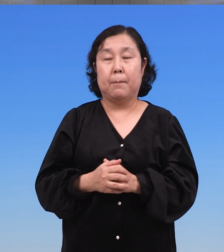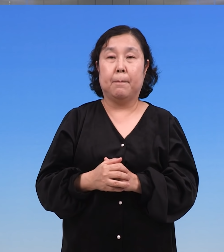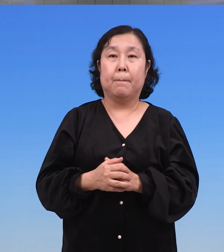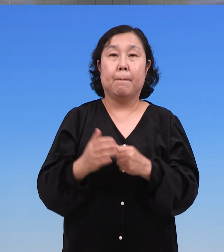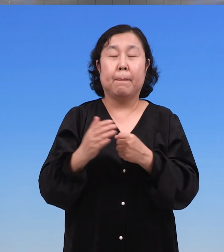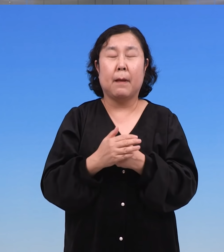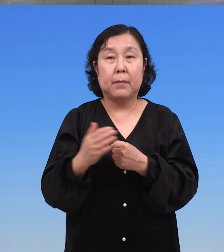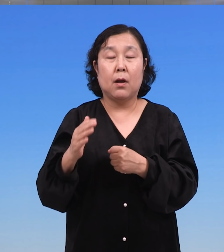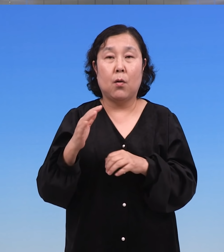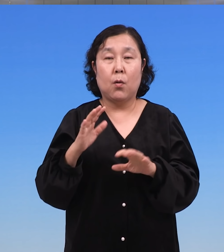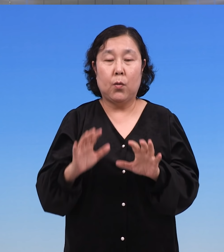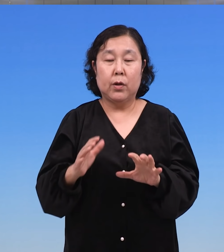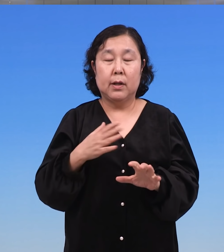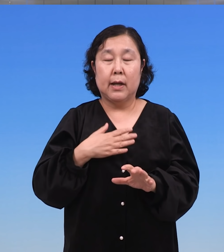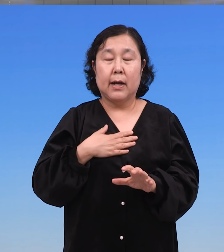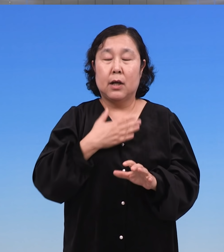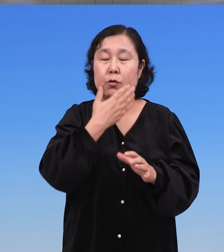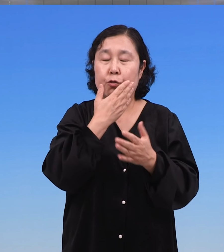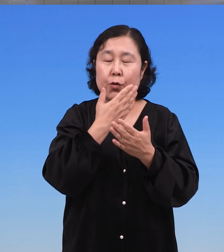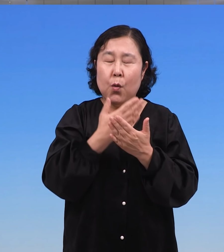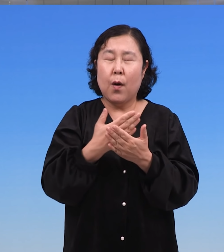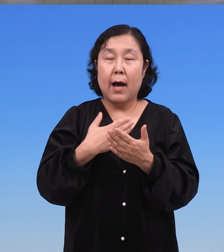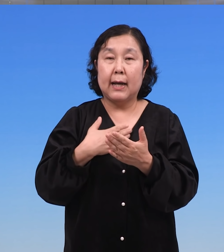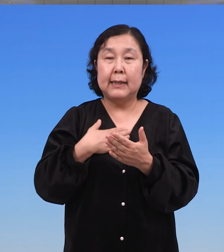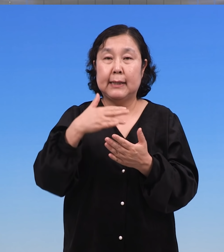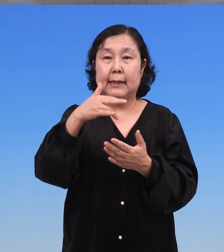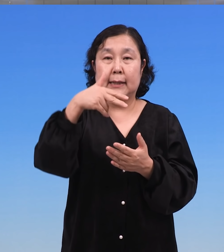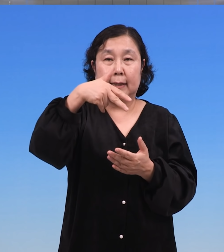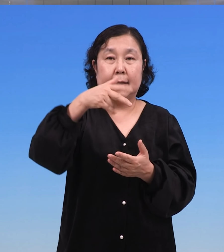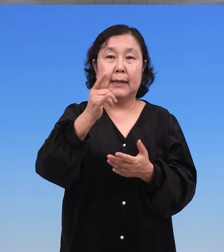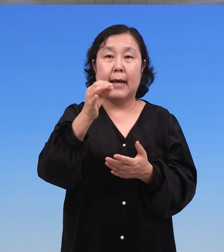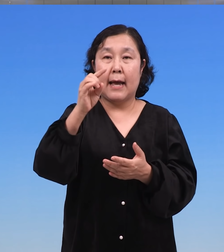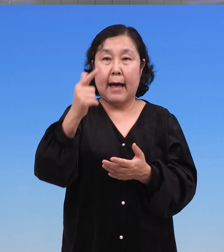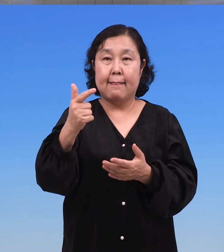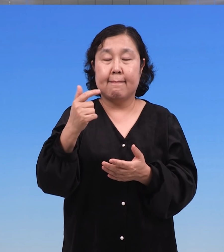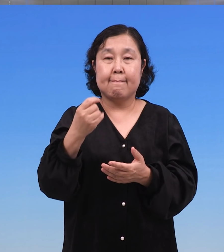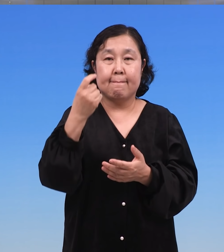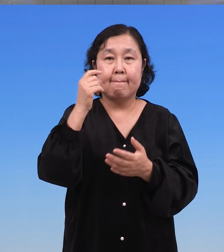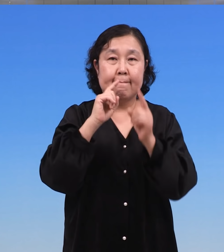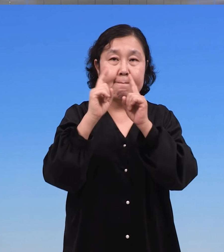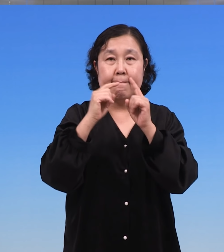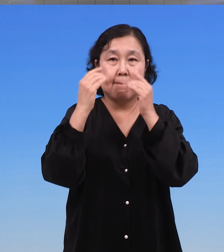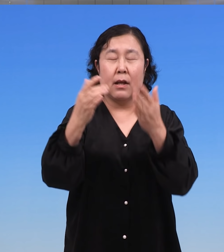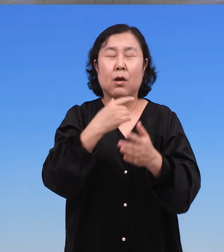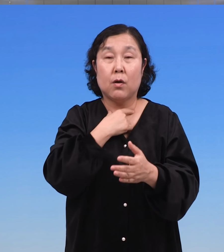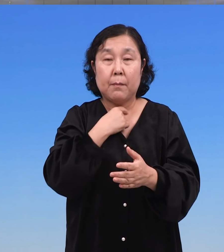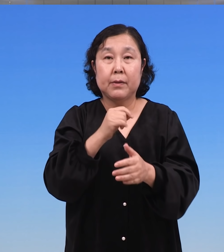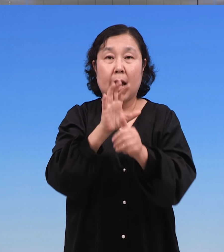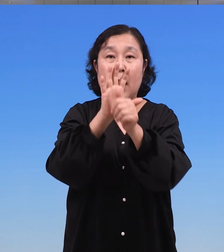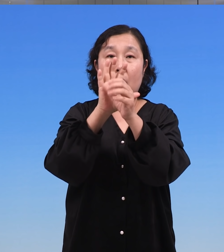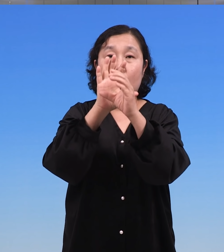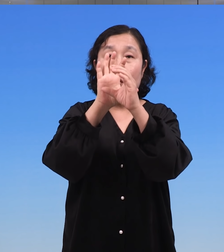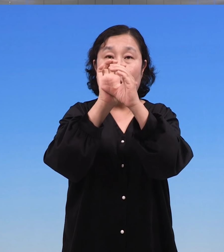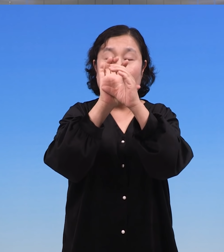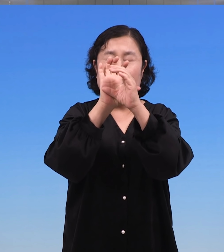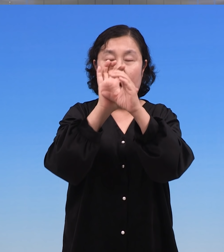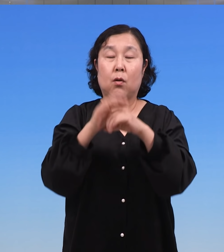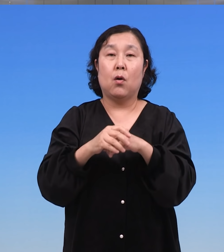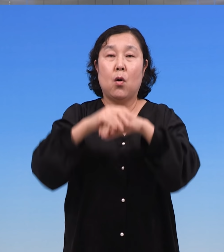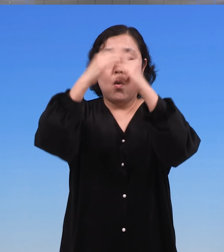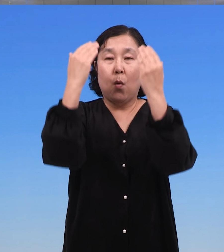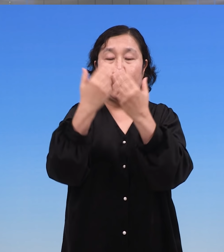이런 점에서 저는 오늘 한 가지 중요한 제안을 드리려고 하는데요. 지금 코로나 바이러스로